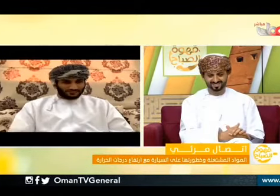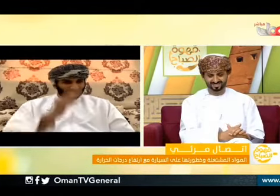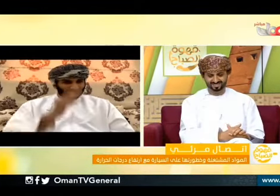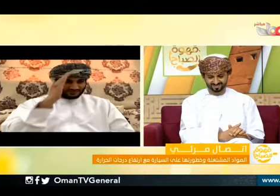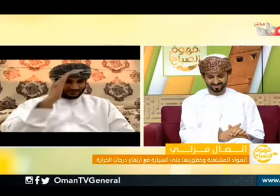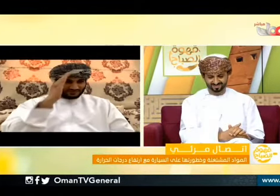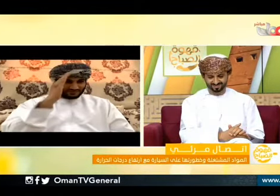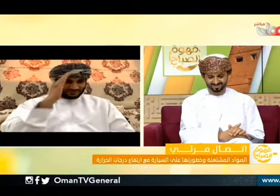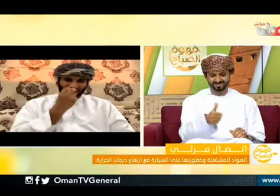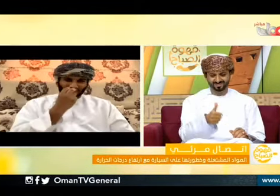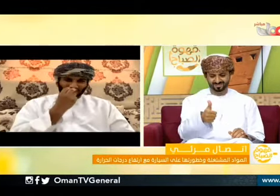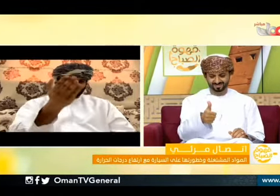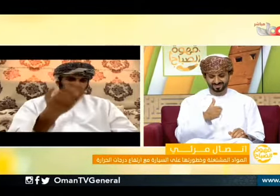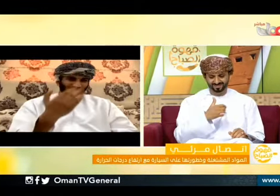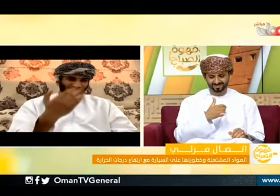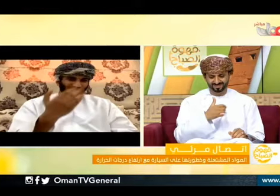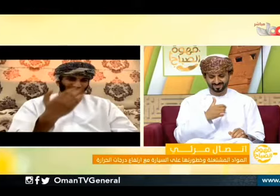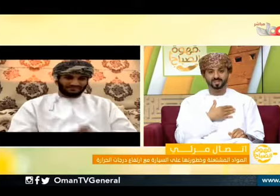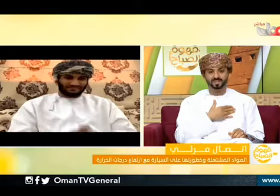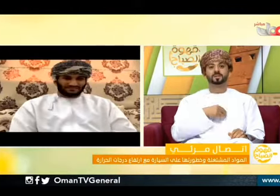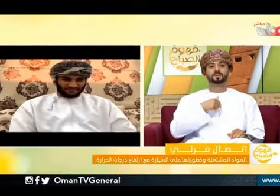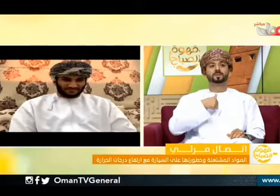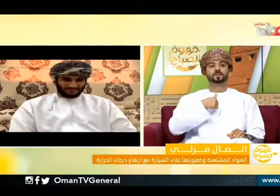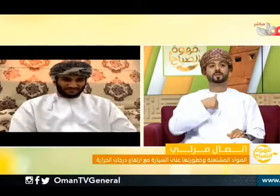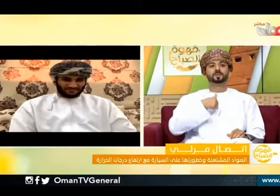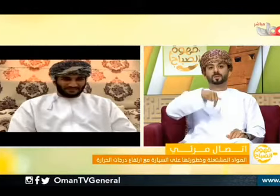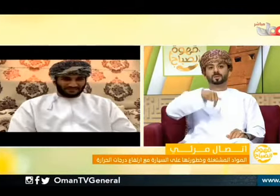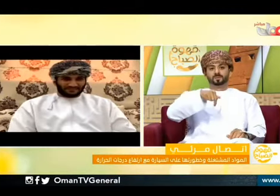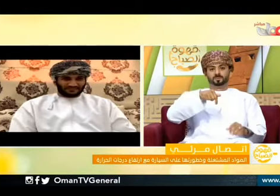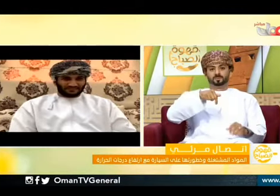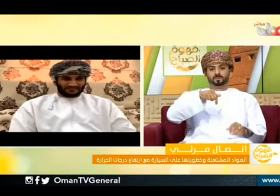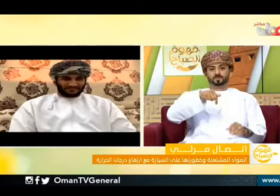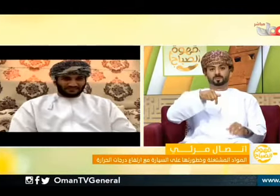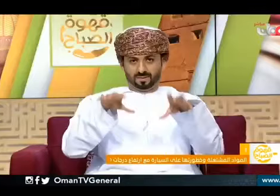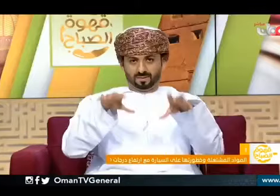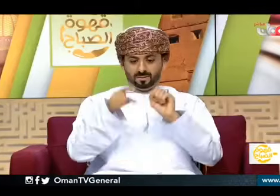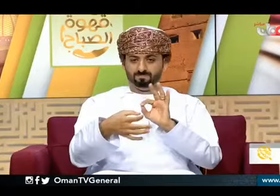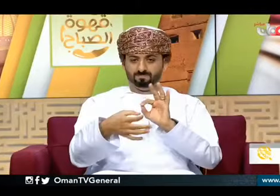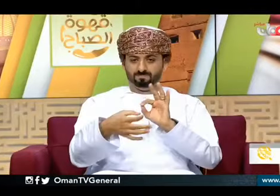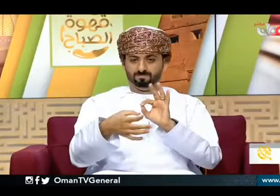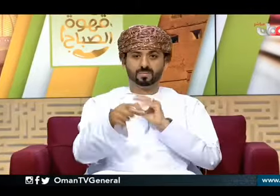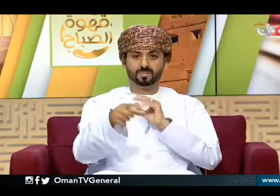الأخ خالد، شكرا جزيلا لك. أشكرك أخ سلطان على استضافتي بهذا البرنامج مرة ثانية. طبعا نحن